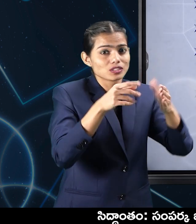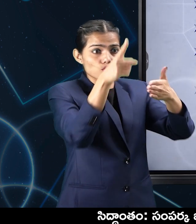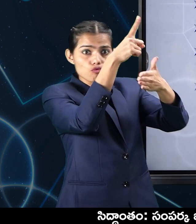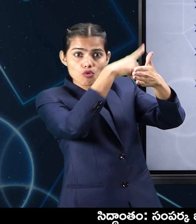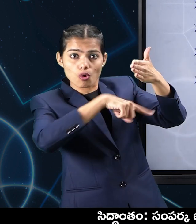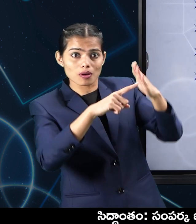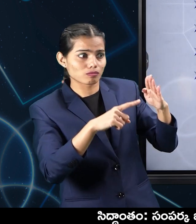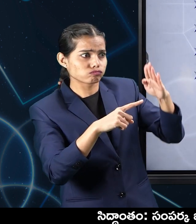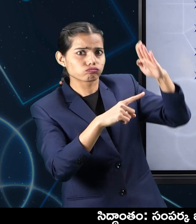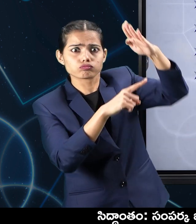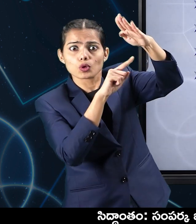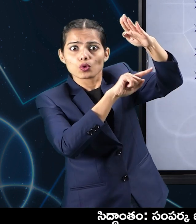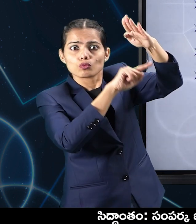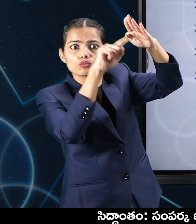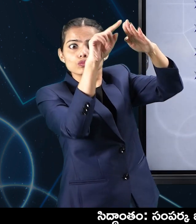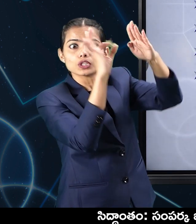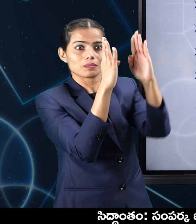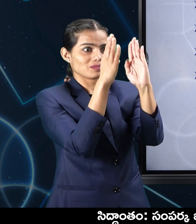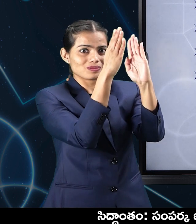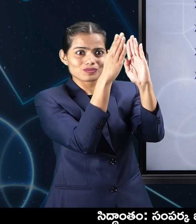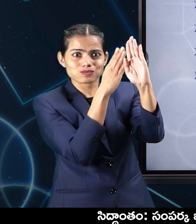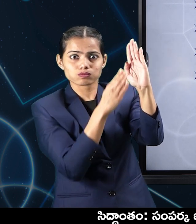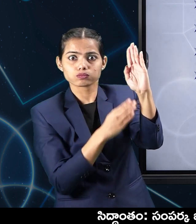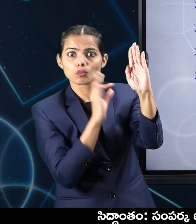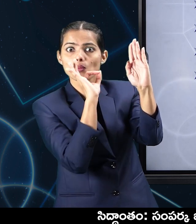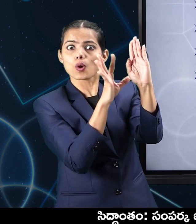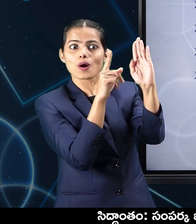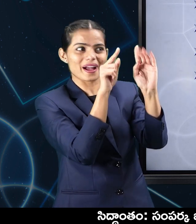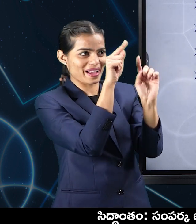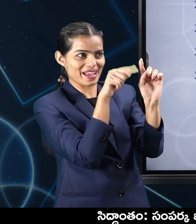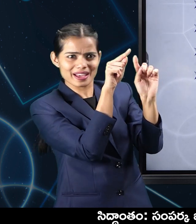సిద్ధాంతం సంపర్క బిందువు వద్ద టాంజెంట్లు రేడియాలకు లంబంగా ఉంటాయి.